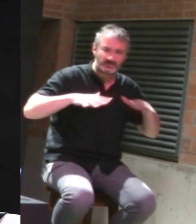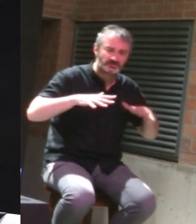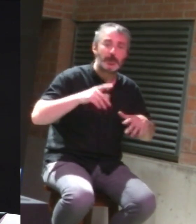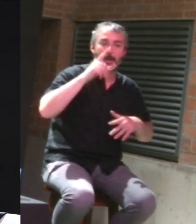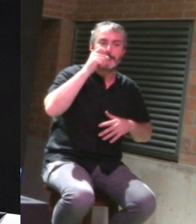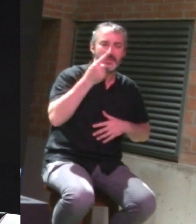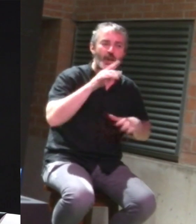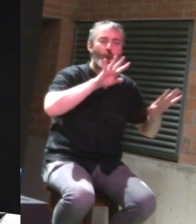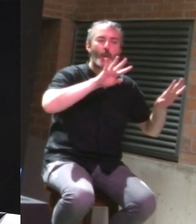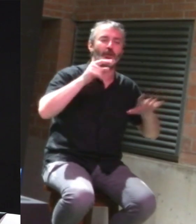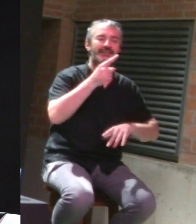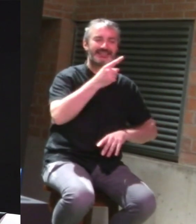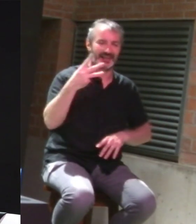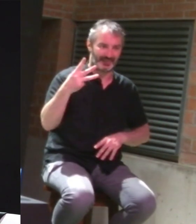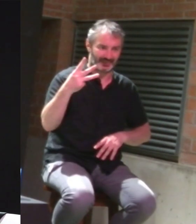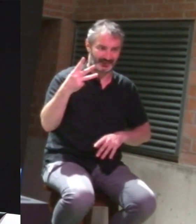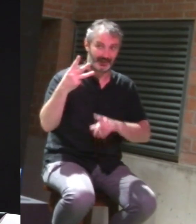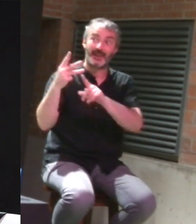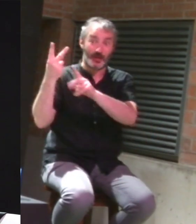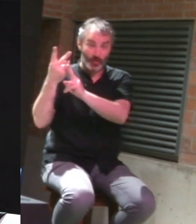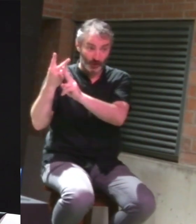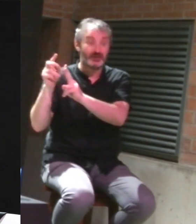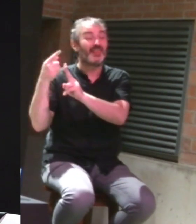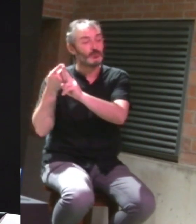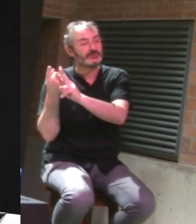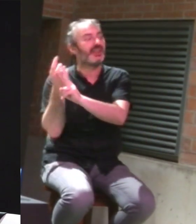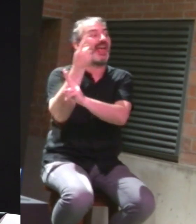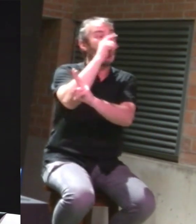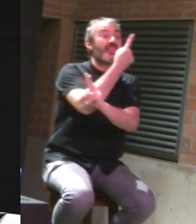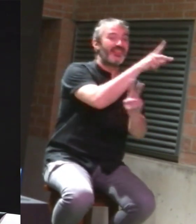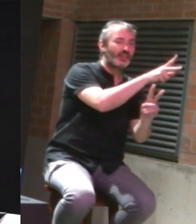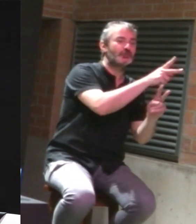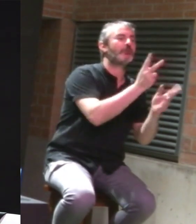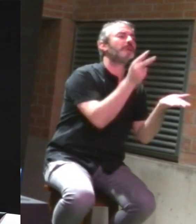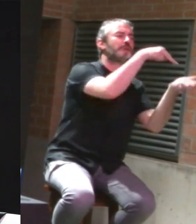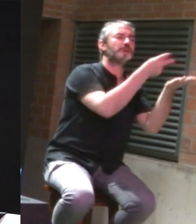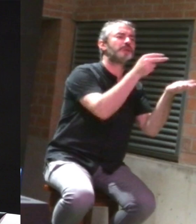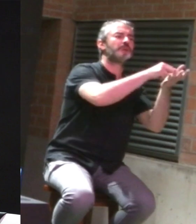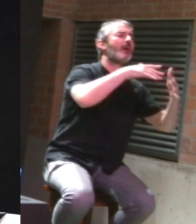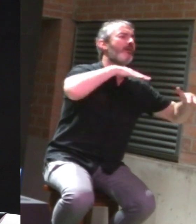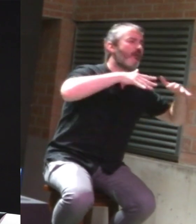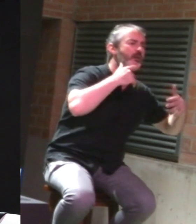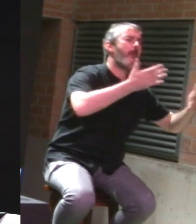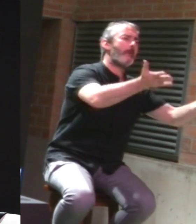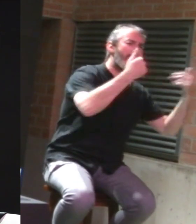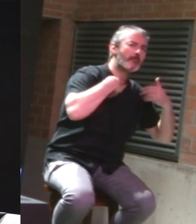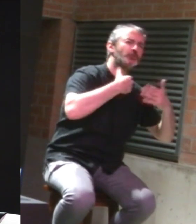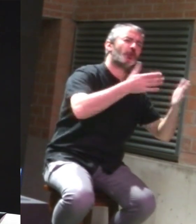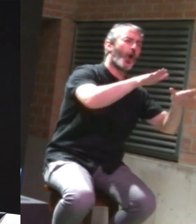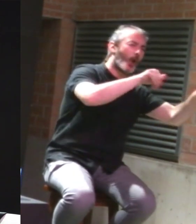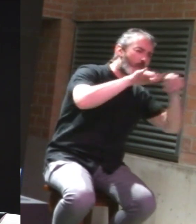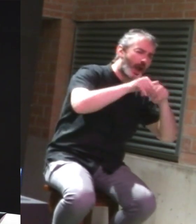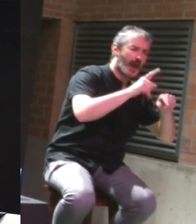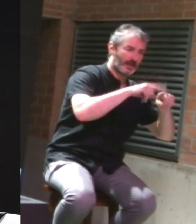del 13, però després les trobarem a la del 18 parlant. Parlant en públic, convocant a les companyes, i